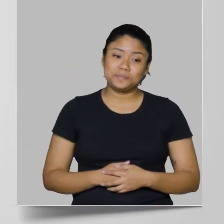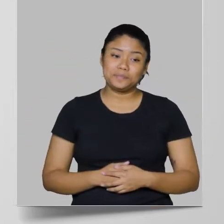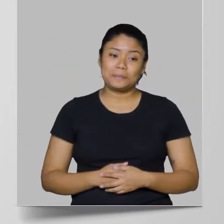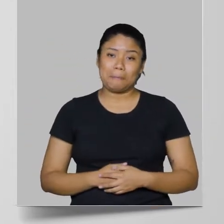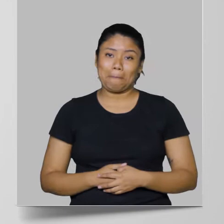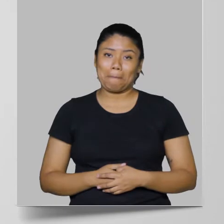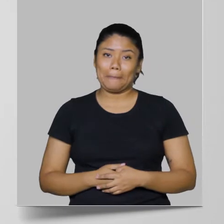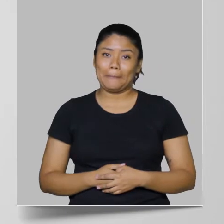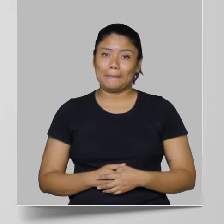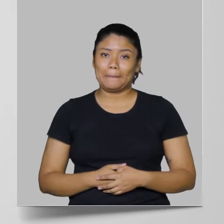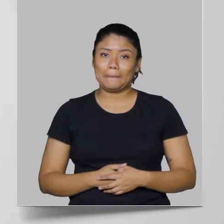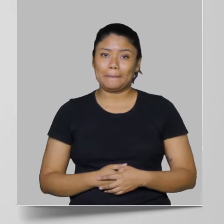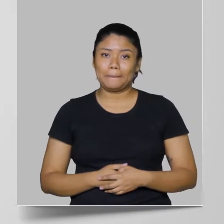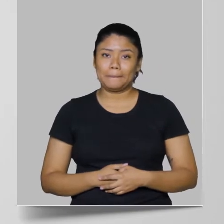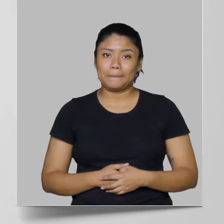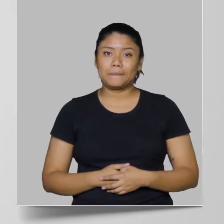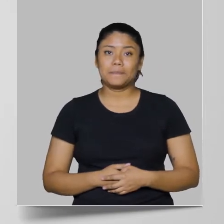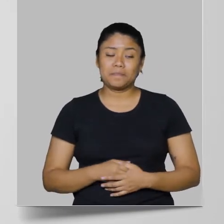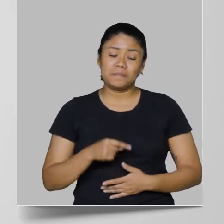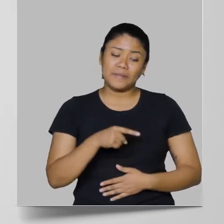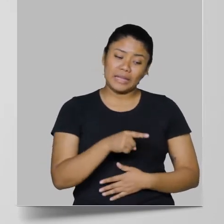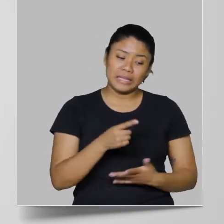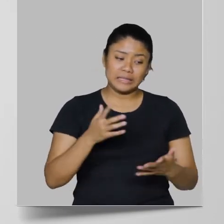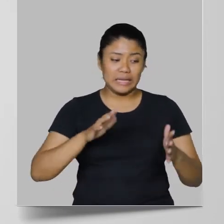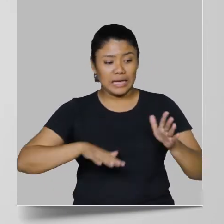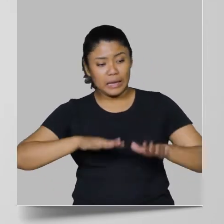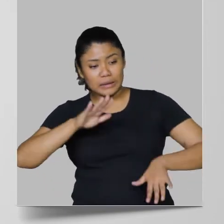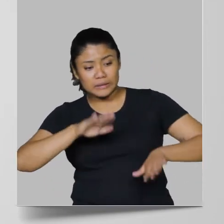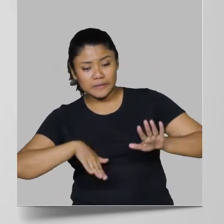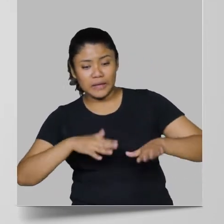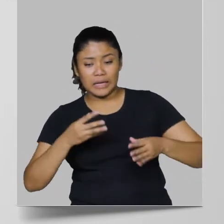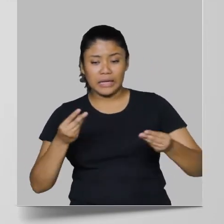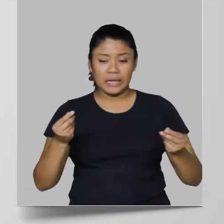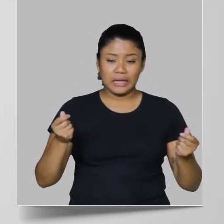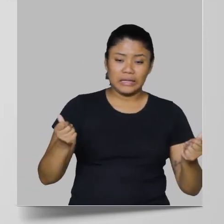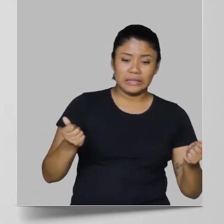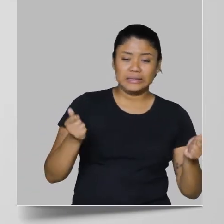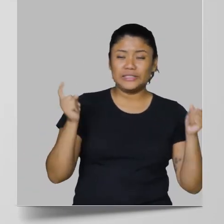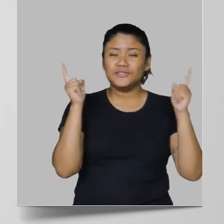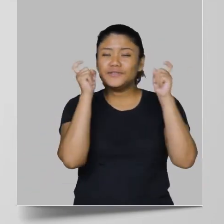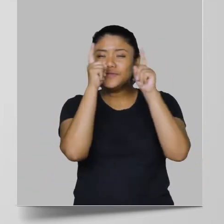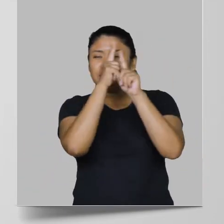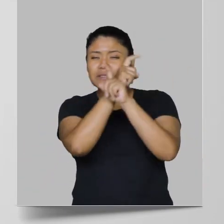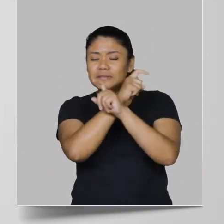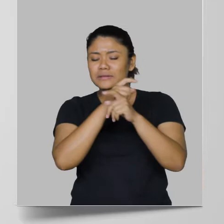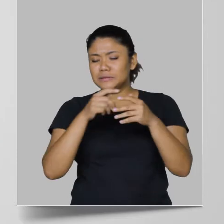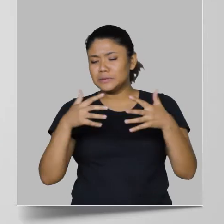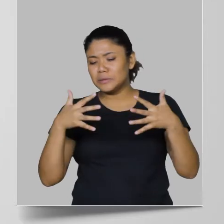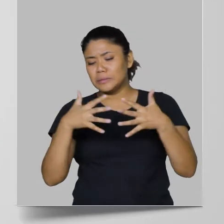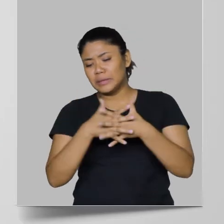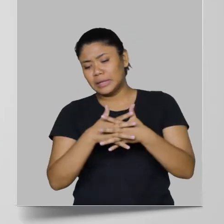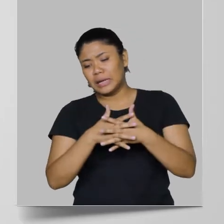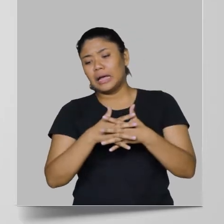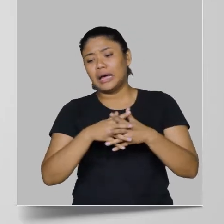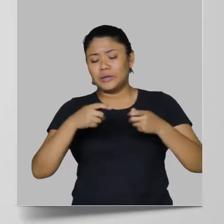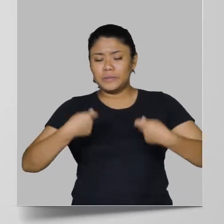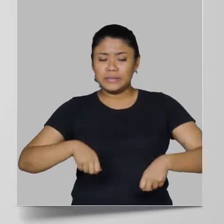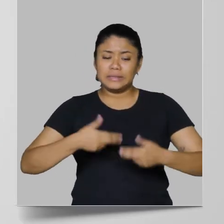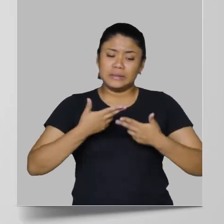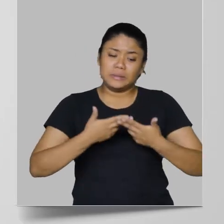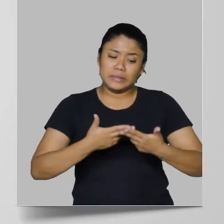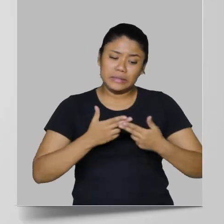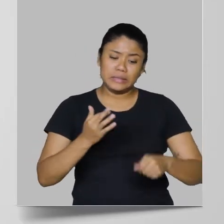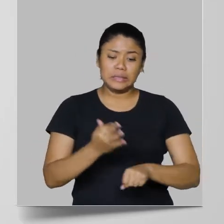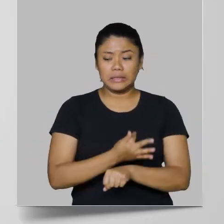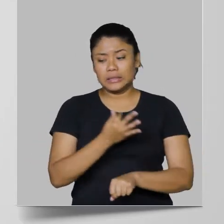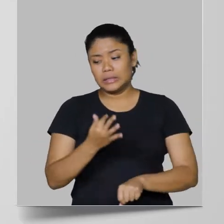um pouco difícil da gente estar lidando e tem que parar, respirar.